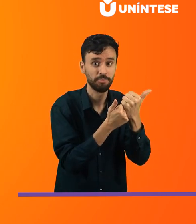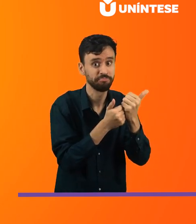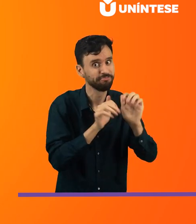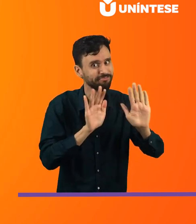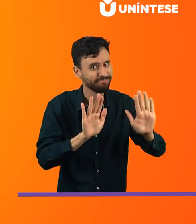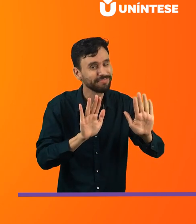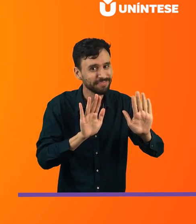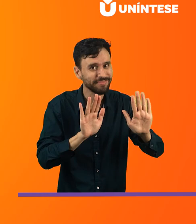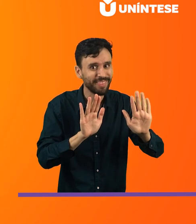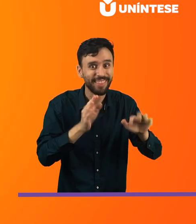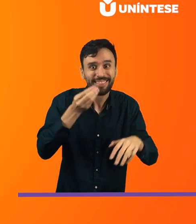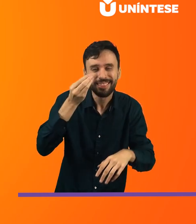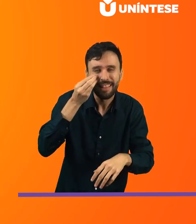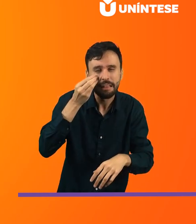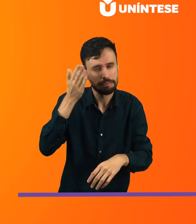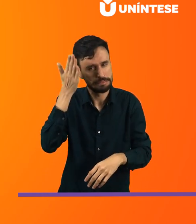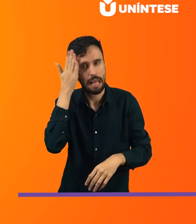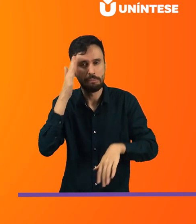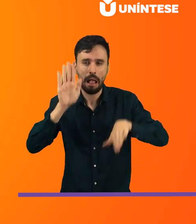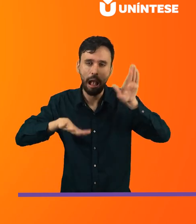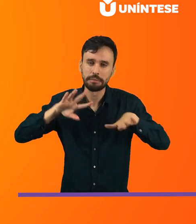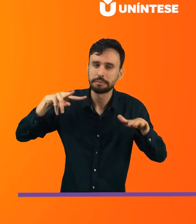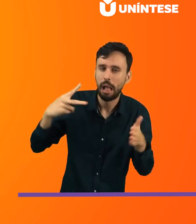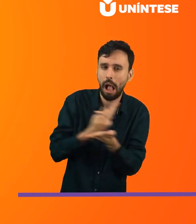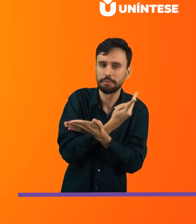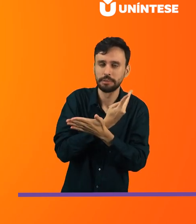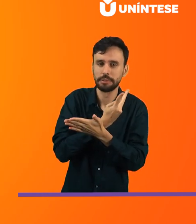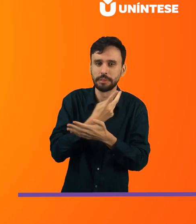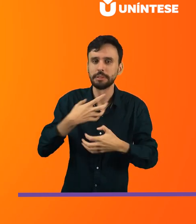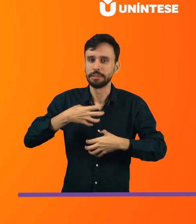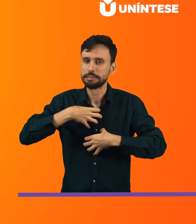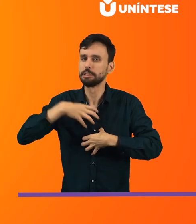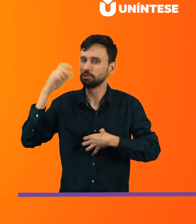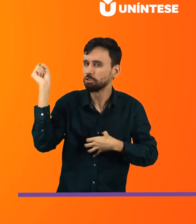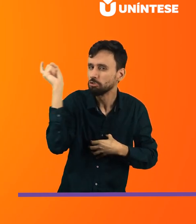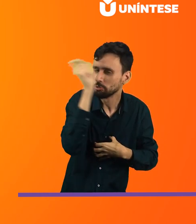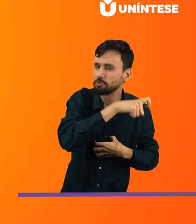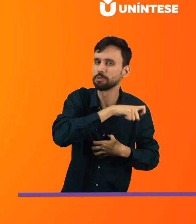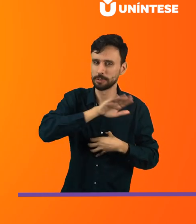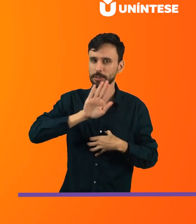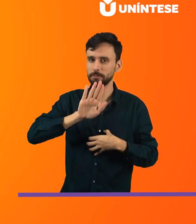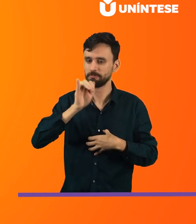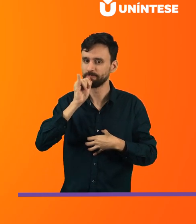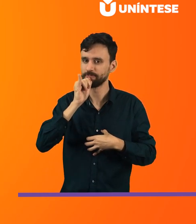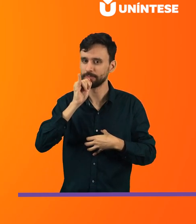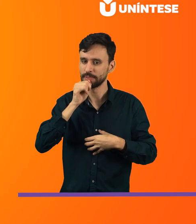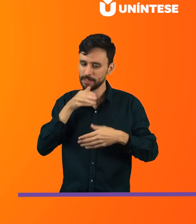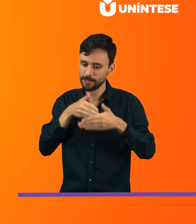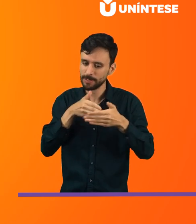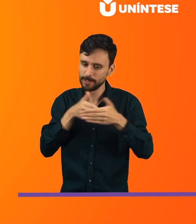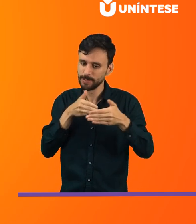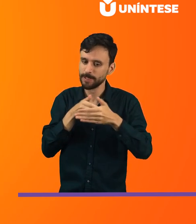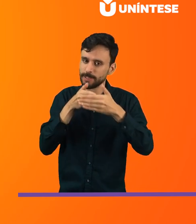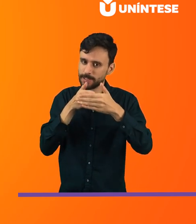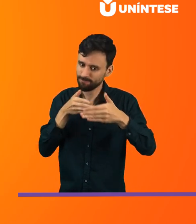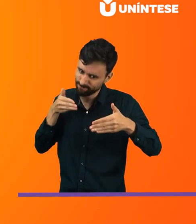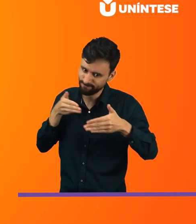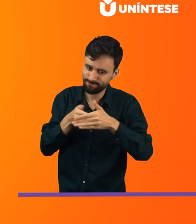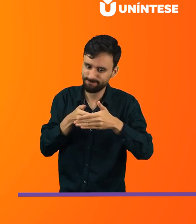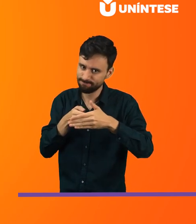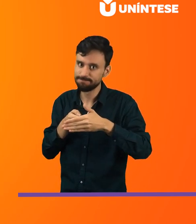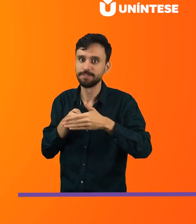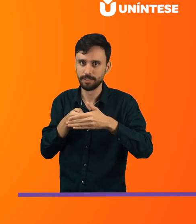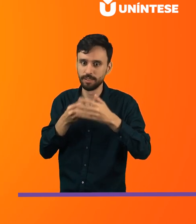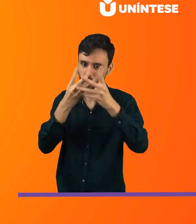tente ao máximo. Eu sei que às vezes é muito difícil a gente conseguir ultrapassar essa barreira. Mas tente,